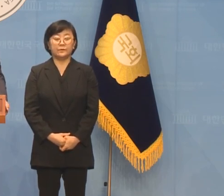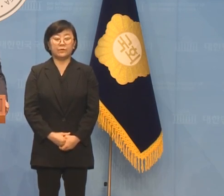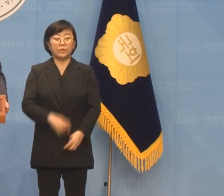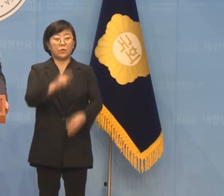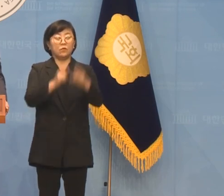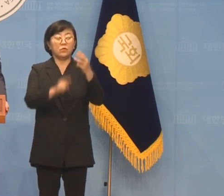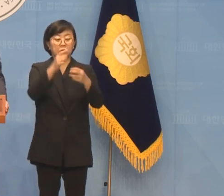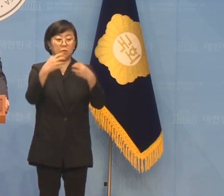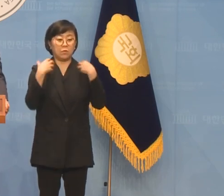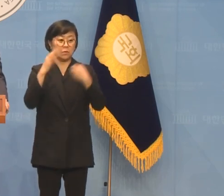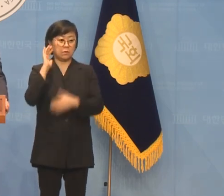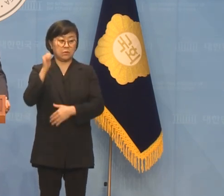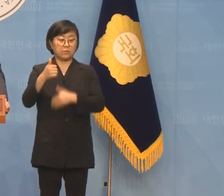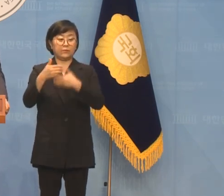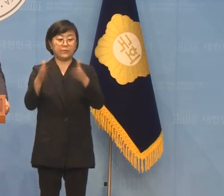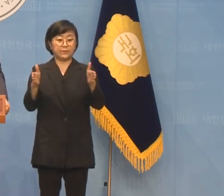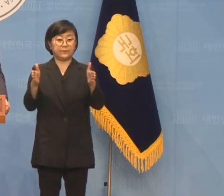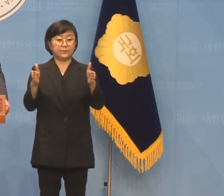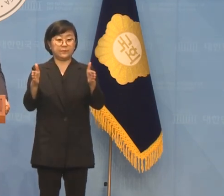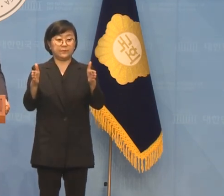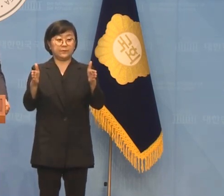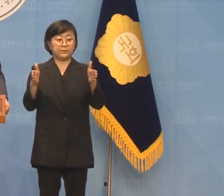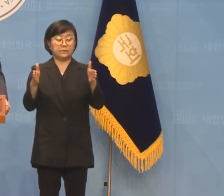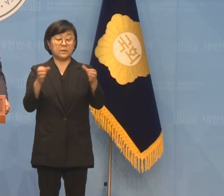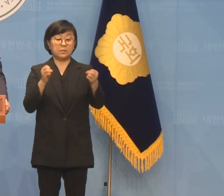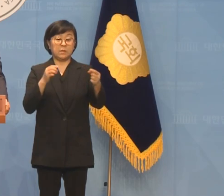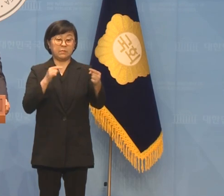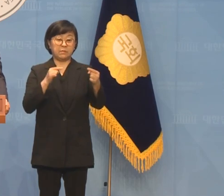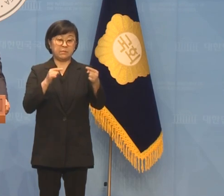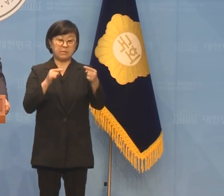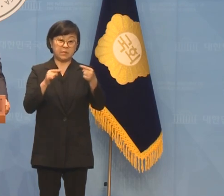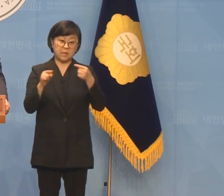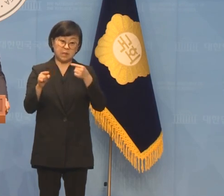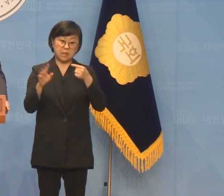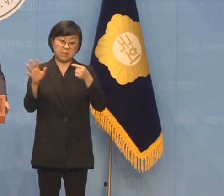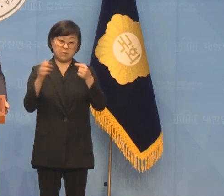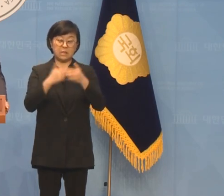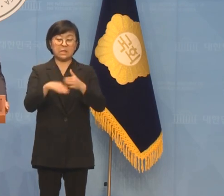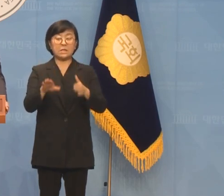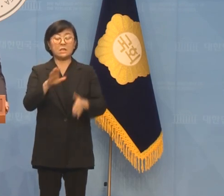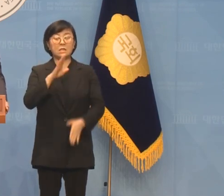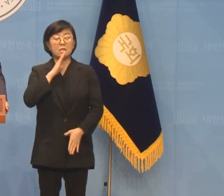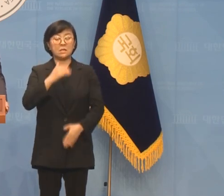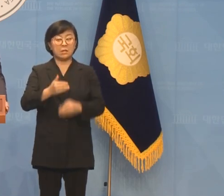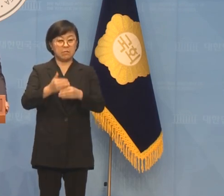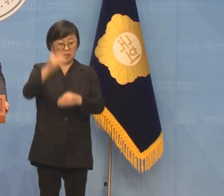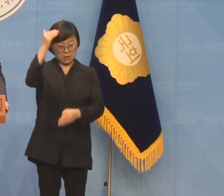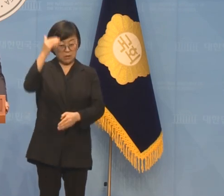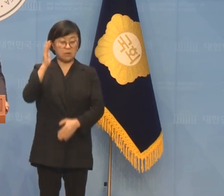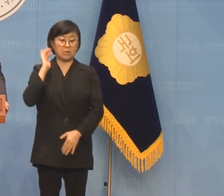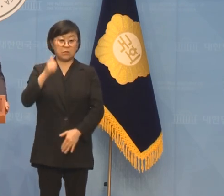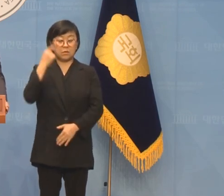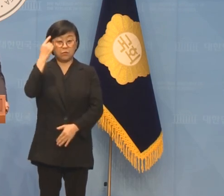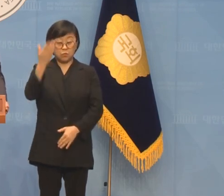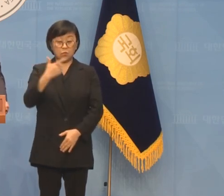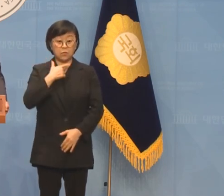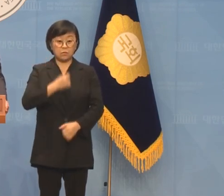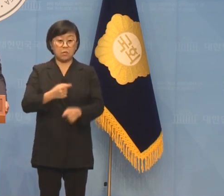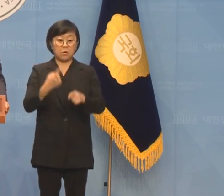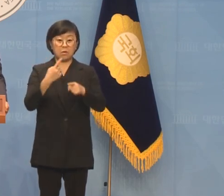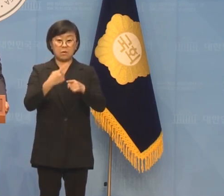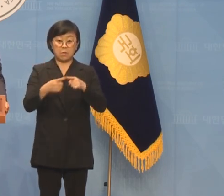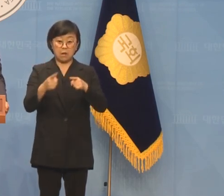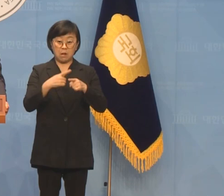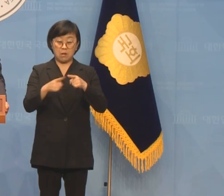윤석열 정부 대통령실은 불통이 아니라 먹통입니다. 대통령실에 묻겠습니다. 칼 두 방